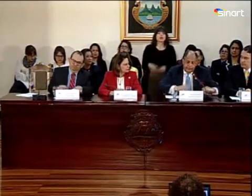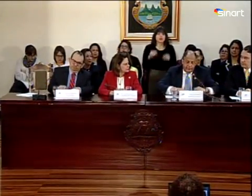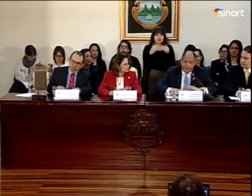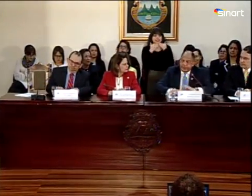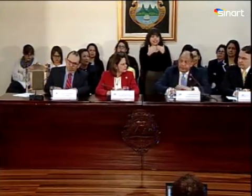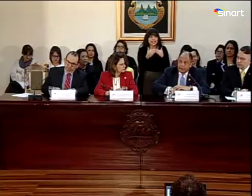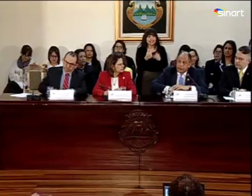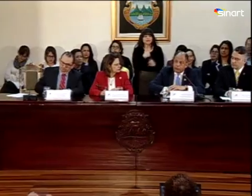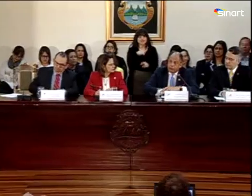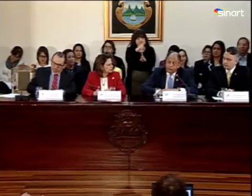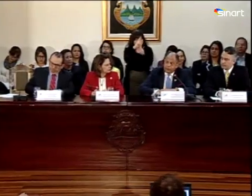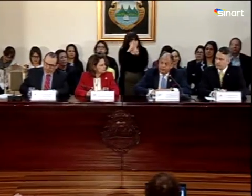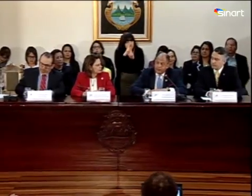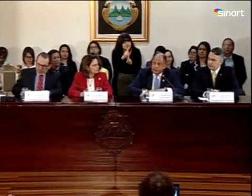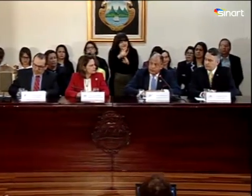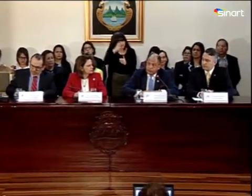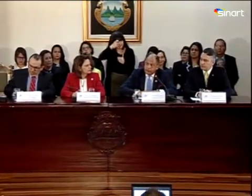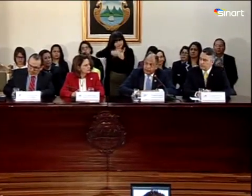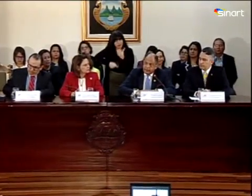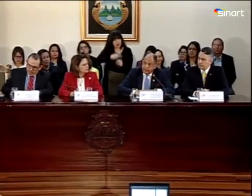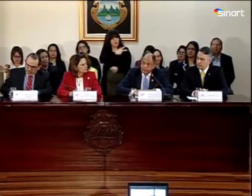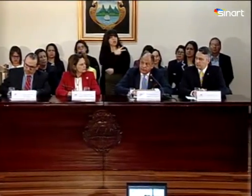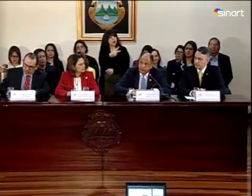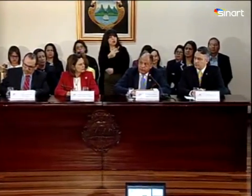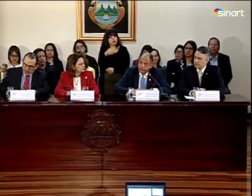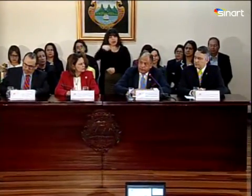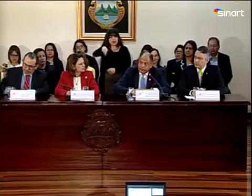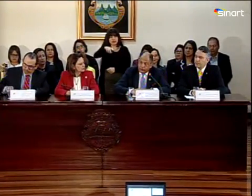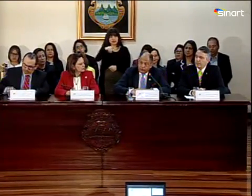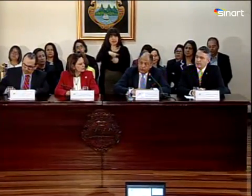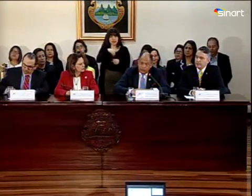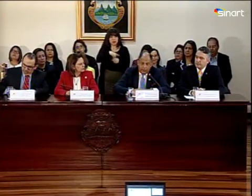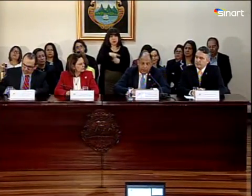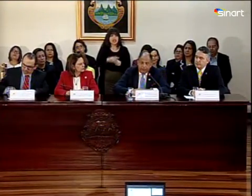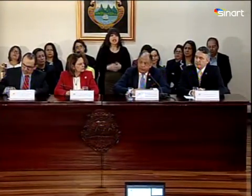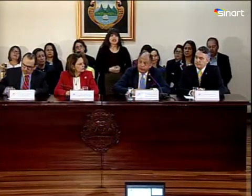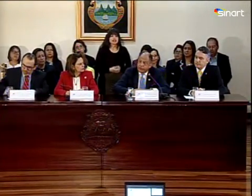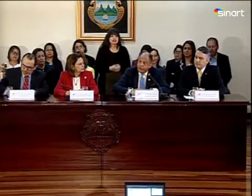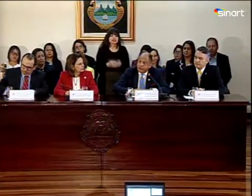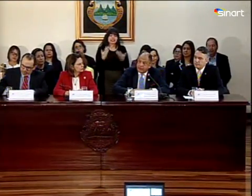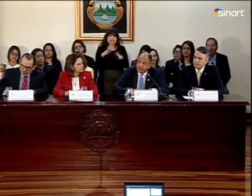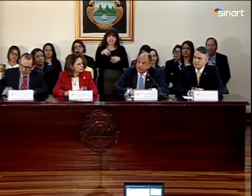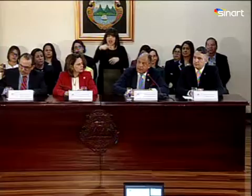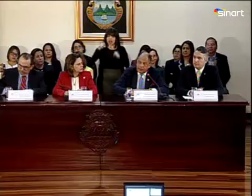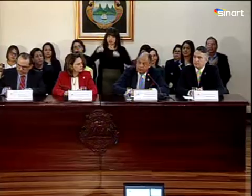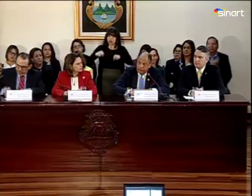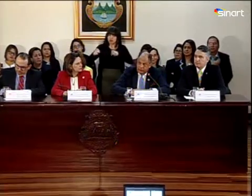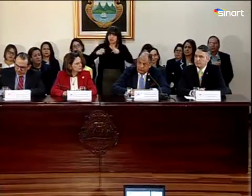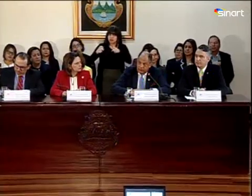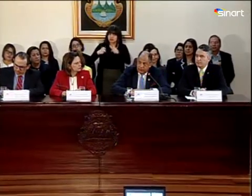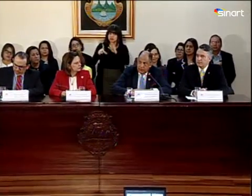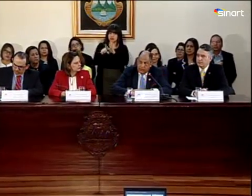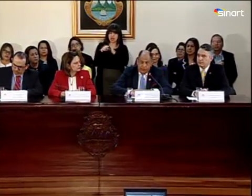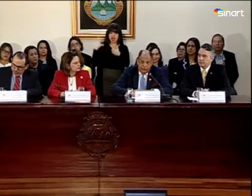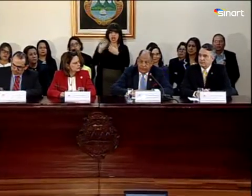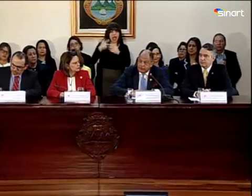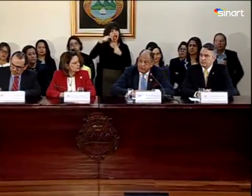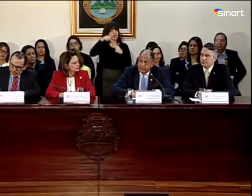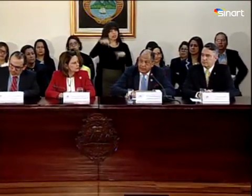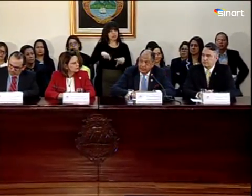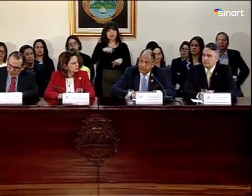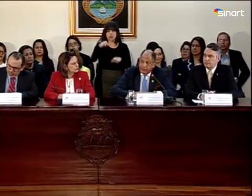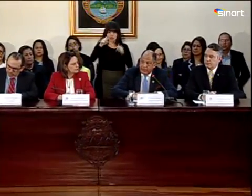He respetado escrupulosamente la voluntad de las señoras y señores diputados. Han podido legislar hasta hoy y